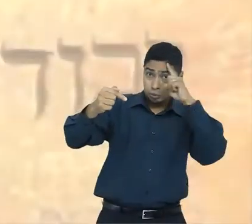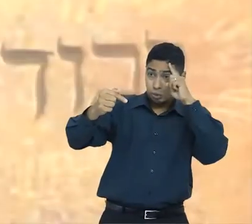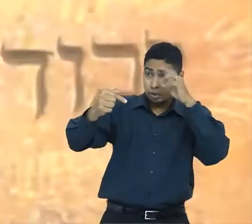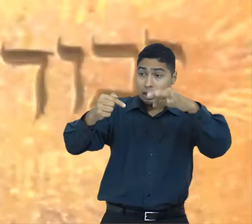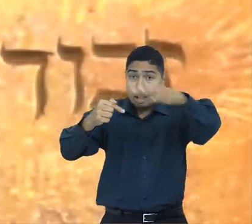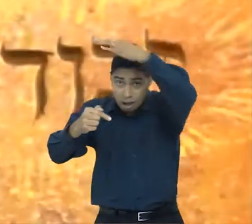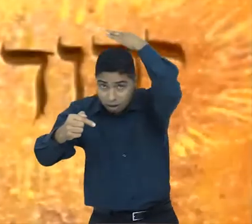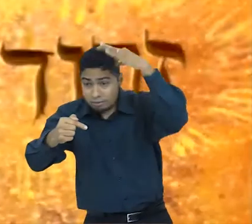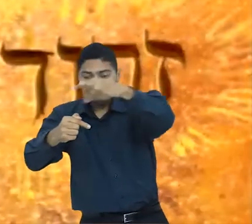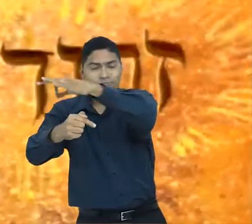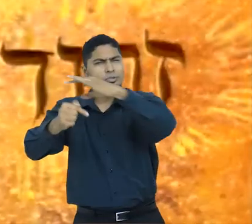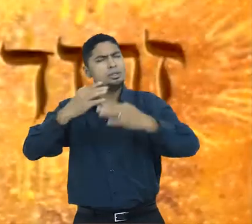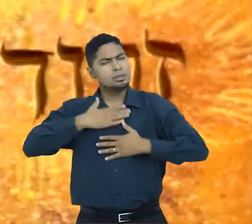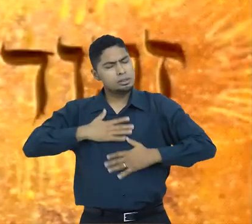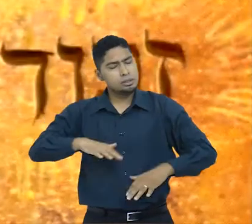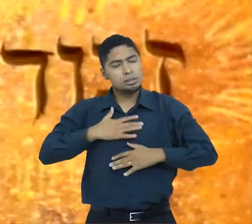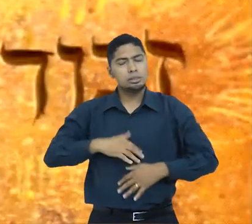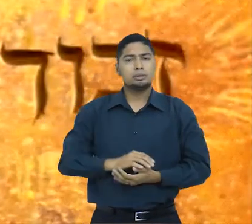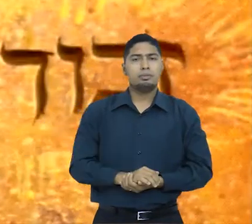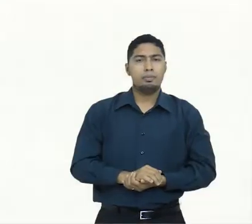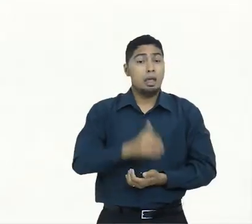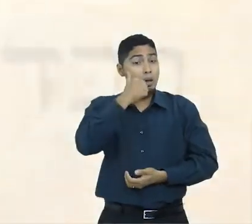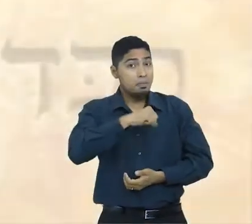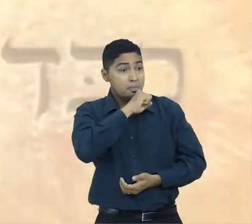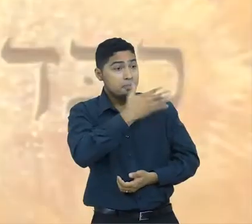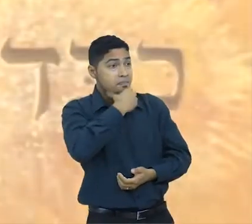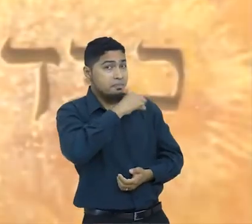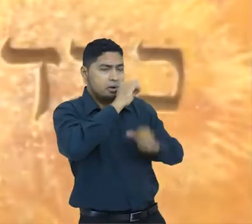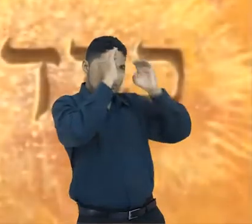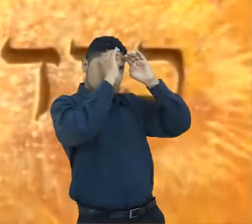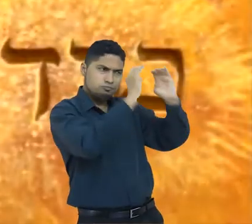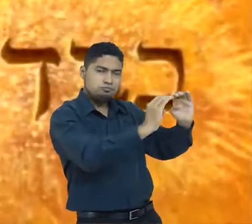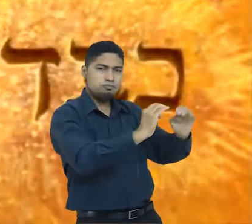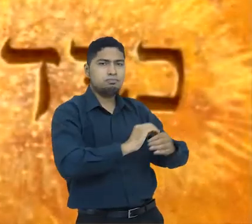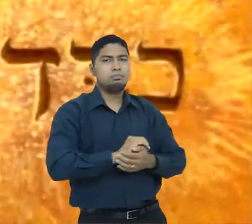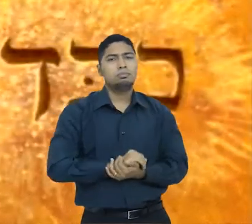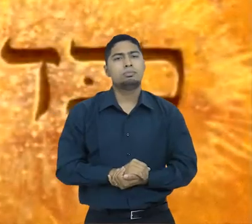o 7º dia é santo, dia de descanso. Honrem seu pai e sua mãe.